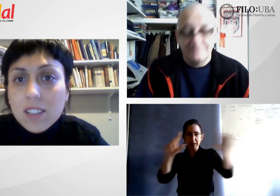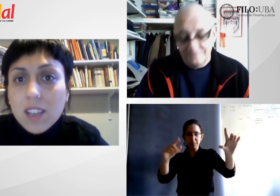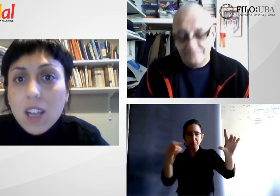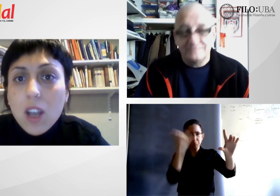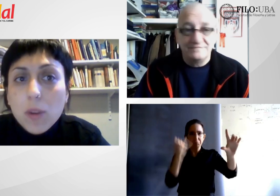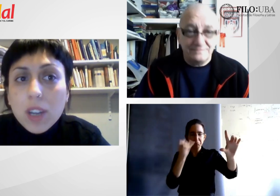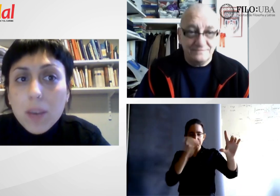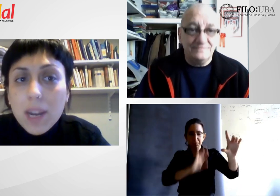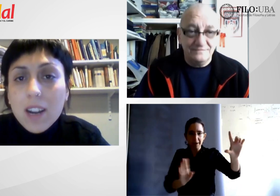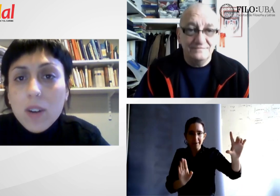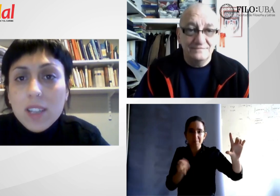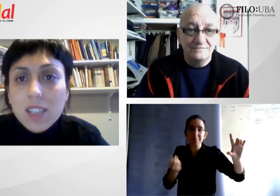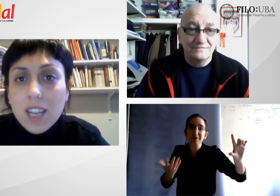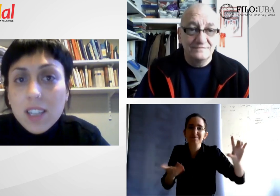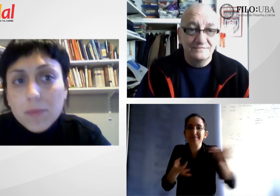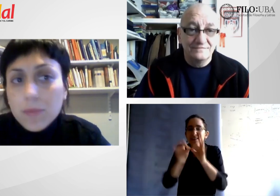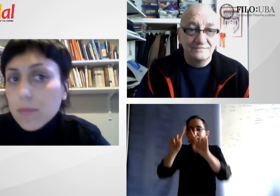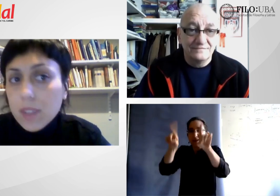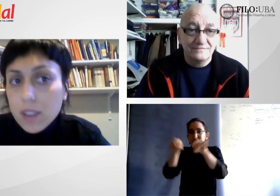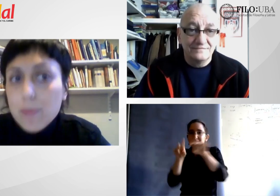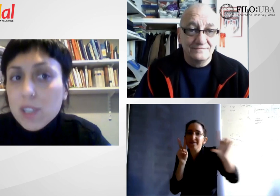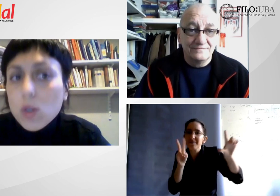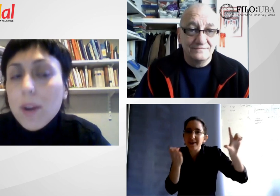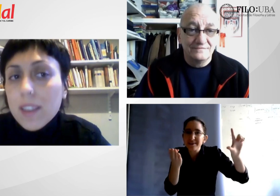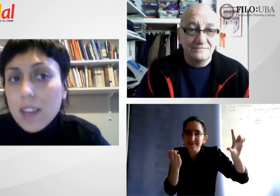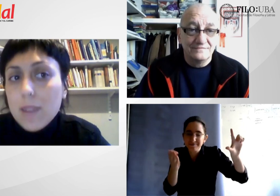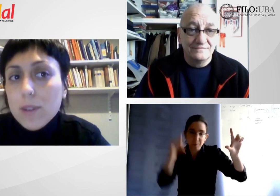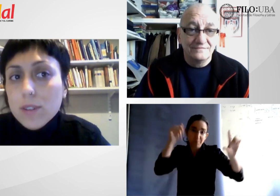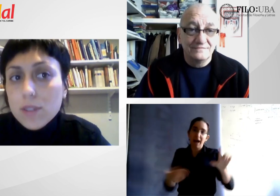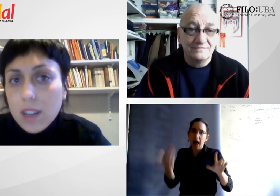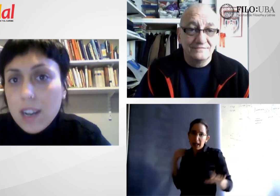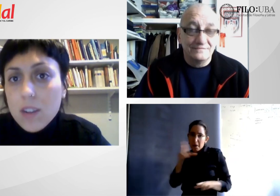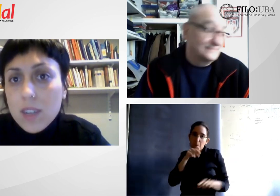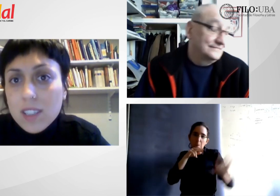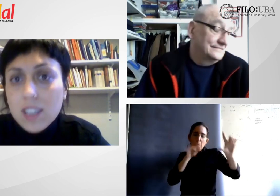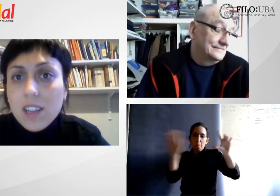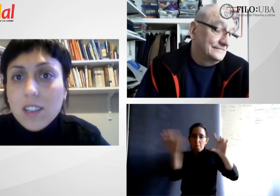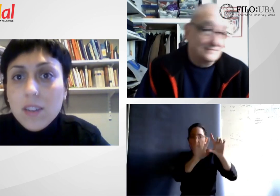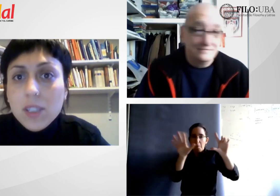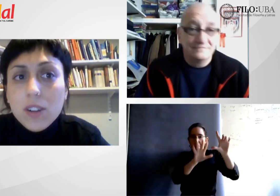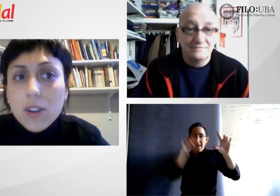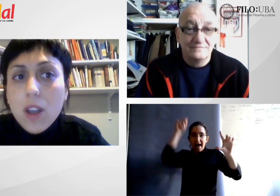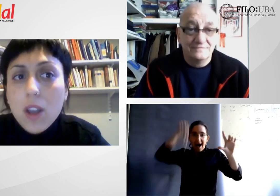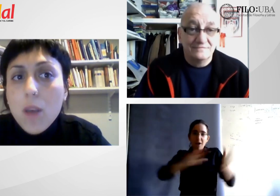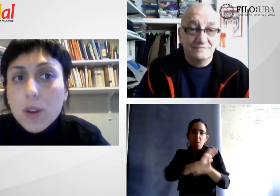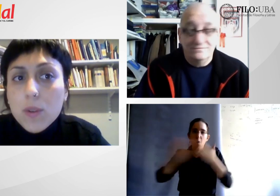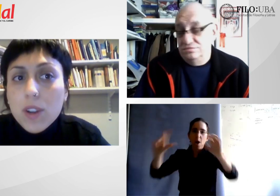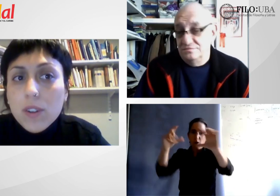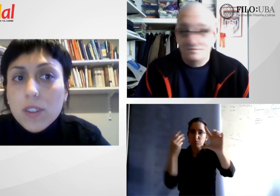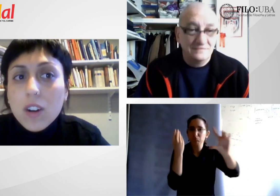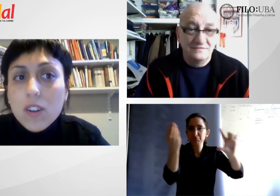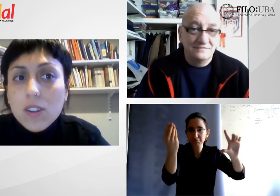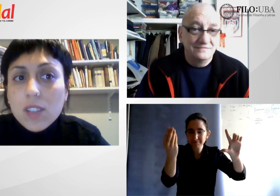señas. Porque ve la lengua de señas, empezó a ver, digamos, la lengua de señas en la televisión, pero